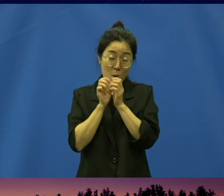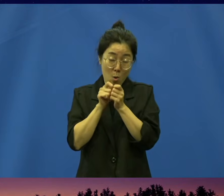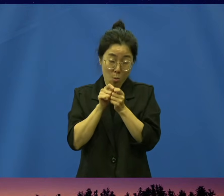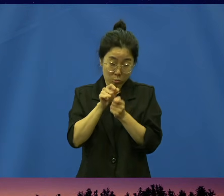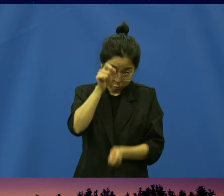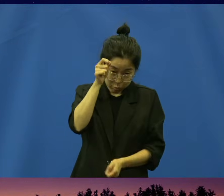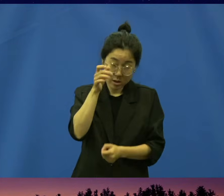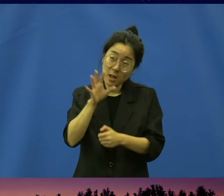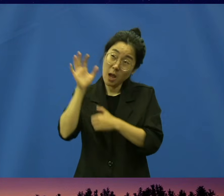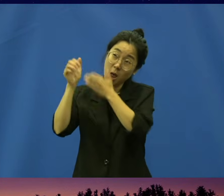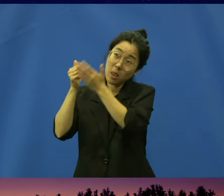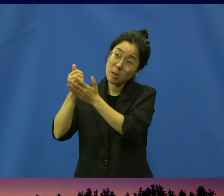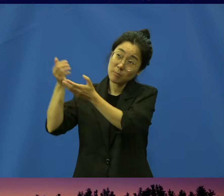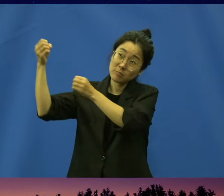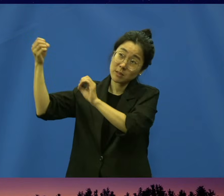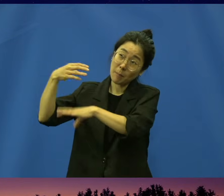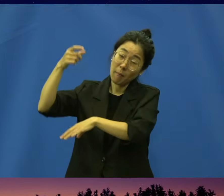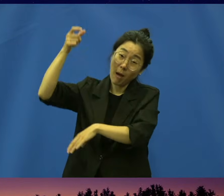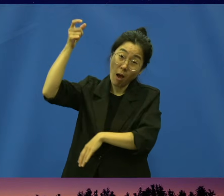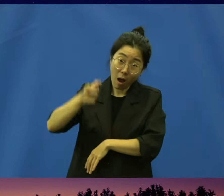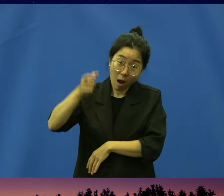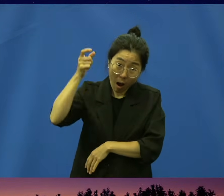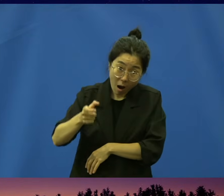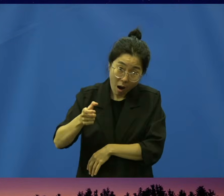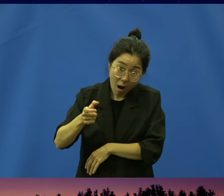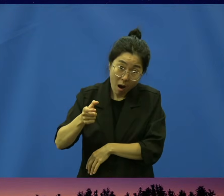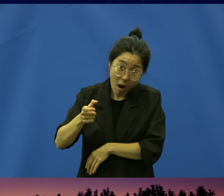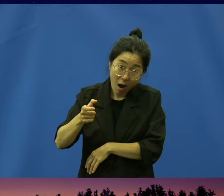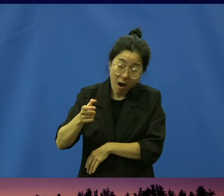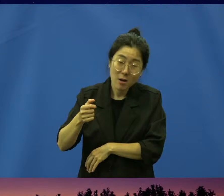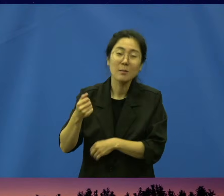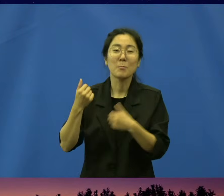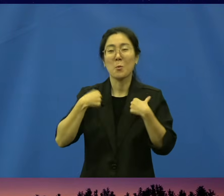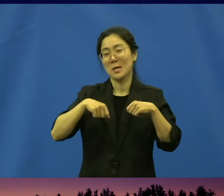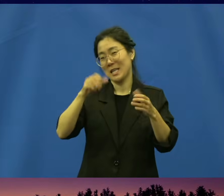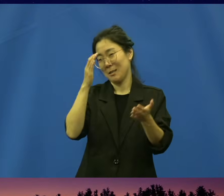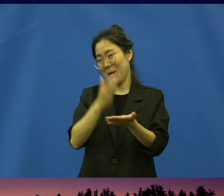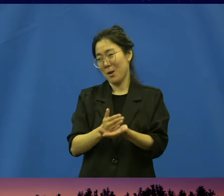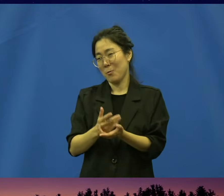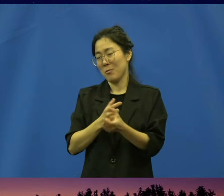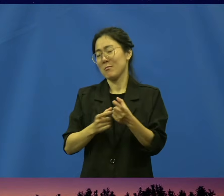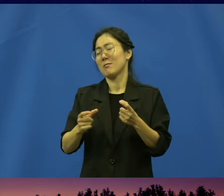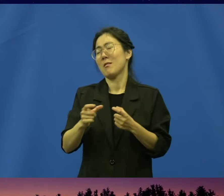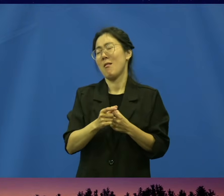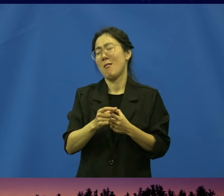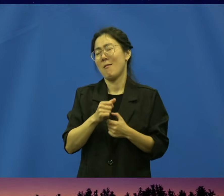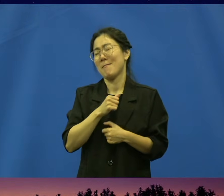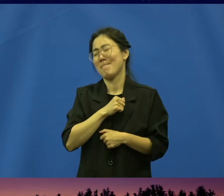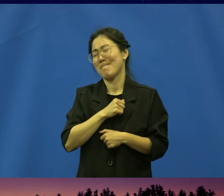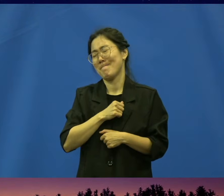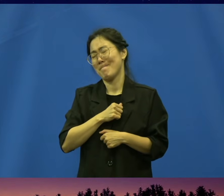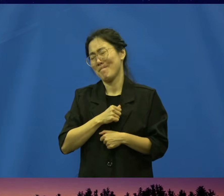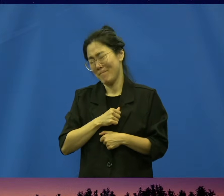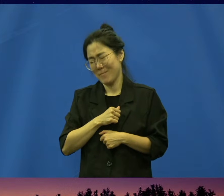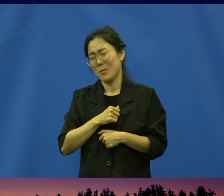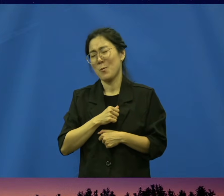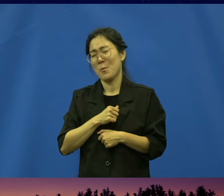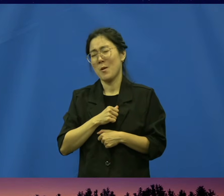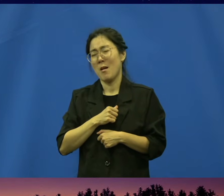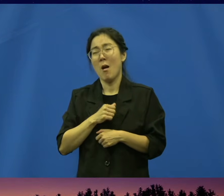분들이 계신다면 조금 더 인내하며 선하신 하나님께 나아갈 수 있게 되기를